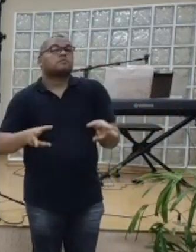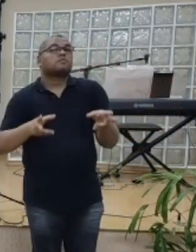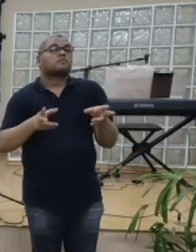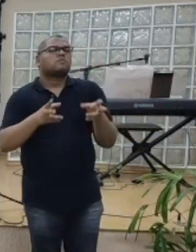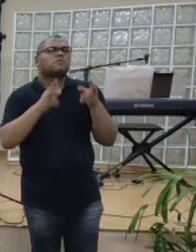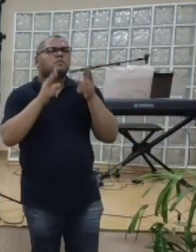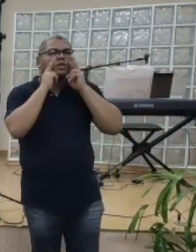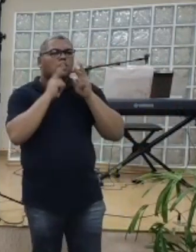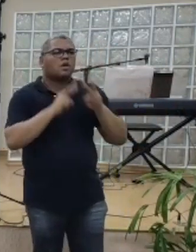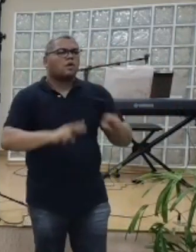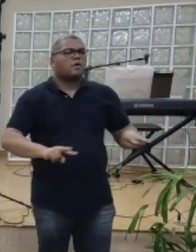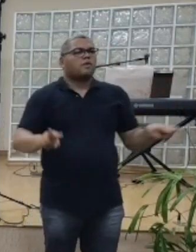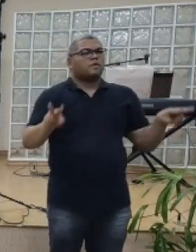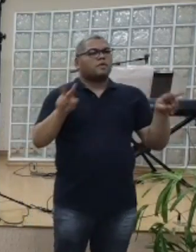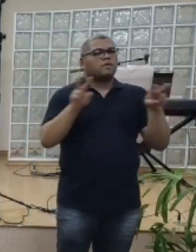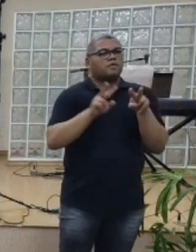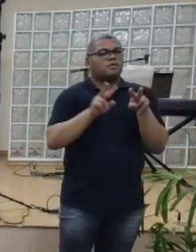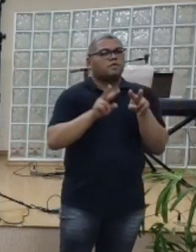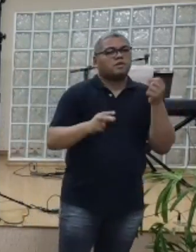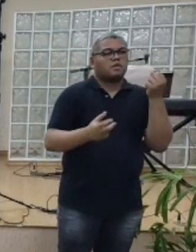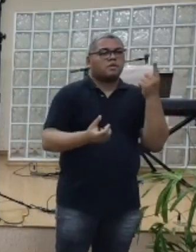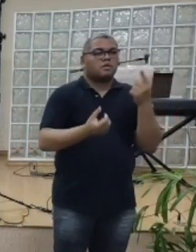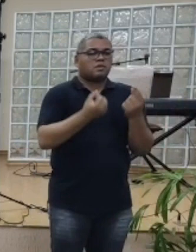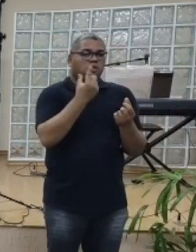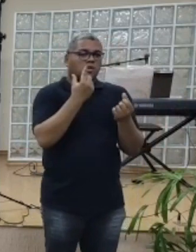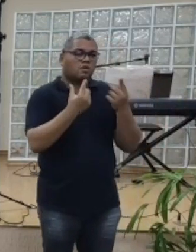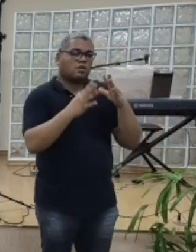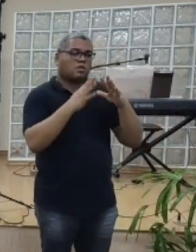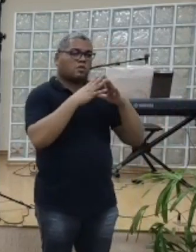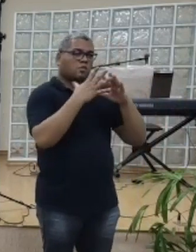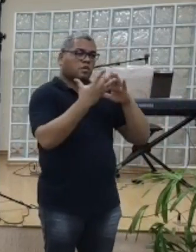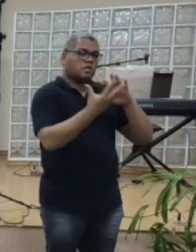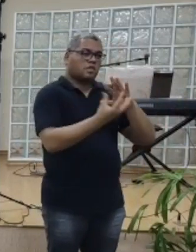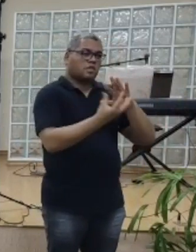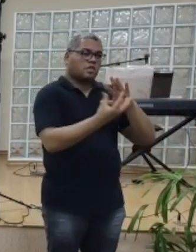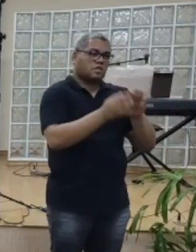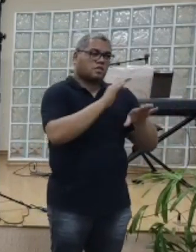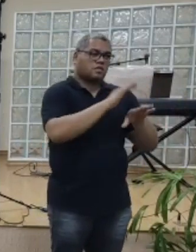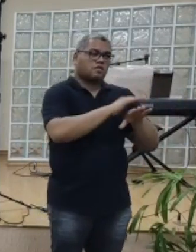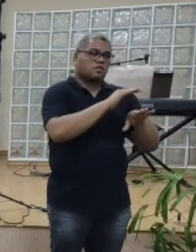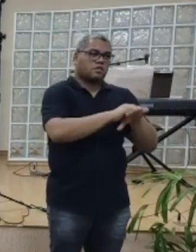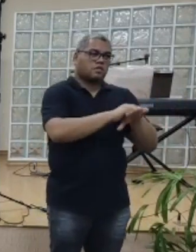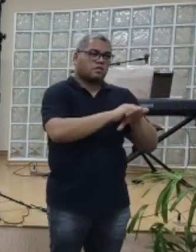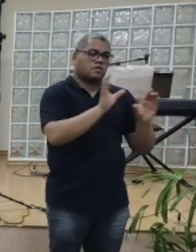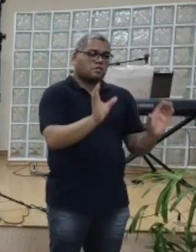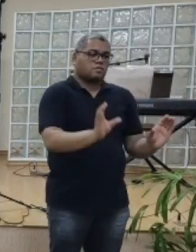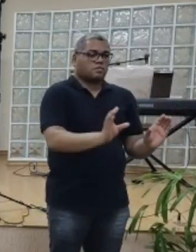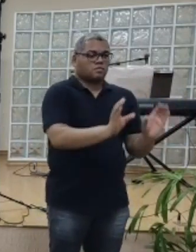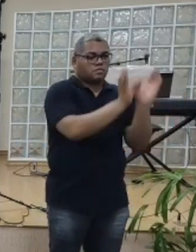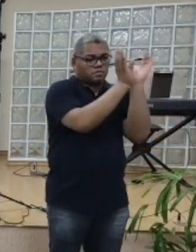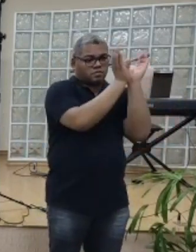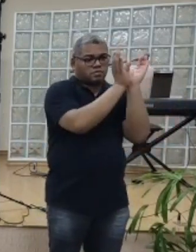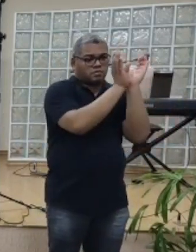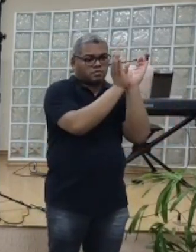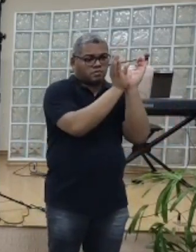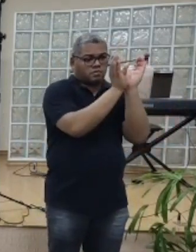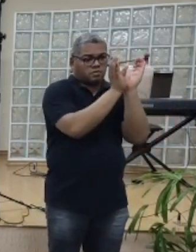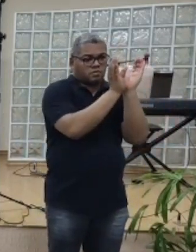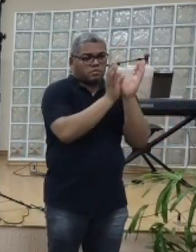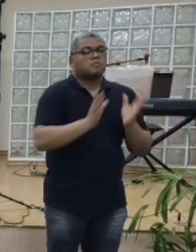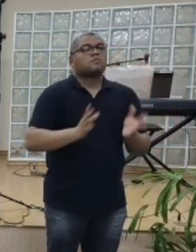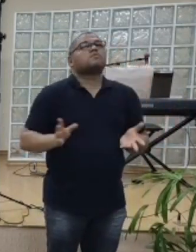sua casa. Nenhum sentido. Comunhão, tempo junto, exercício